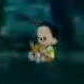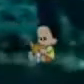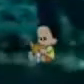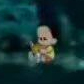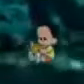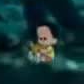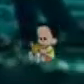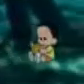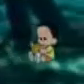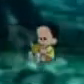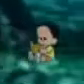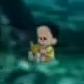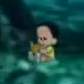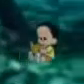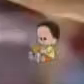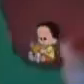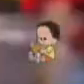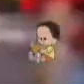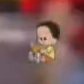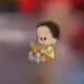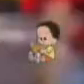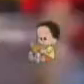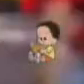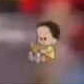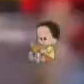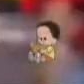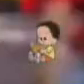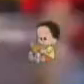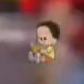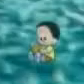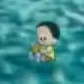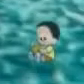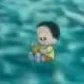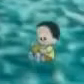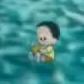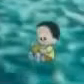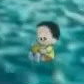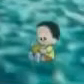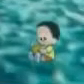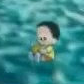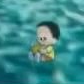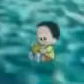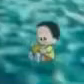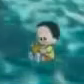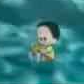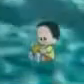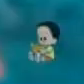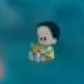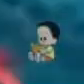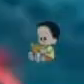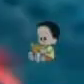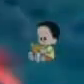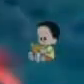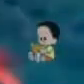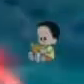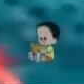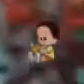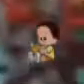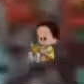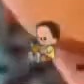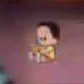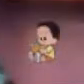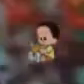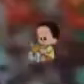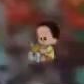Uma menina caminha saltitando entre brinquedos da pracinha. Outra menina lança no ar um aviãozinho de papel. Um dos meninos chuta a